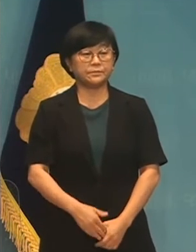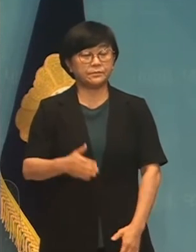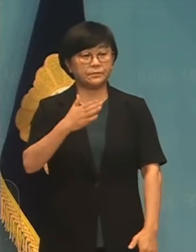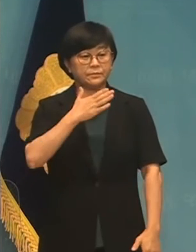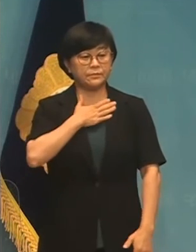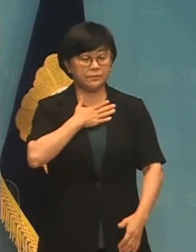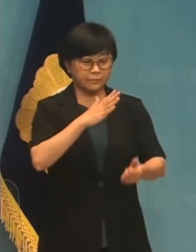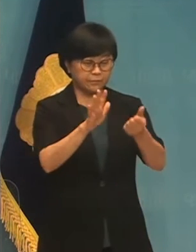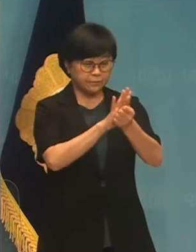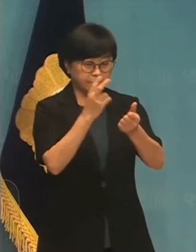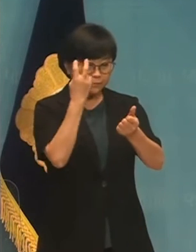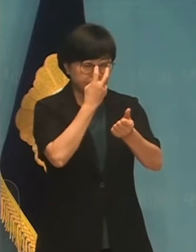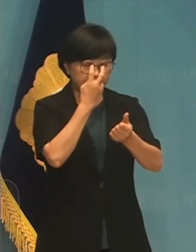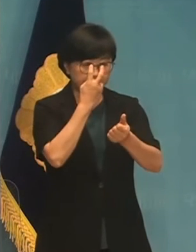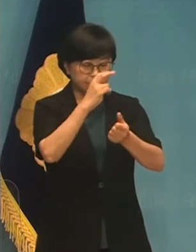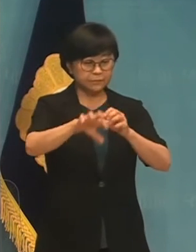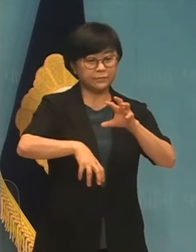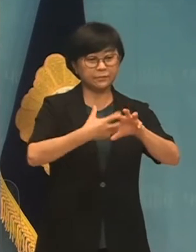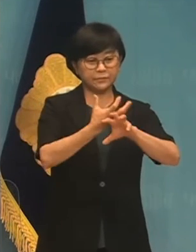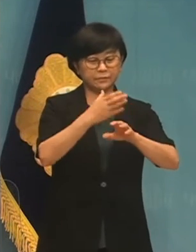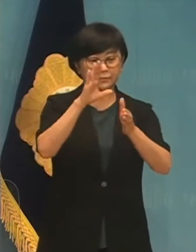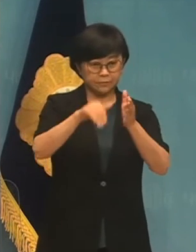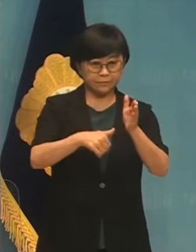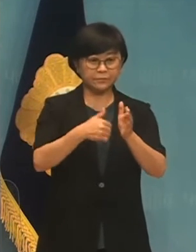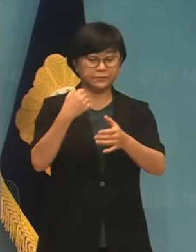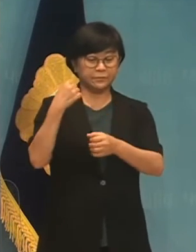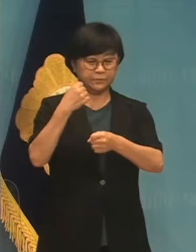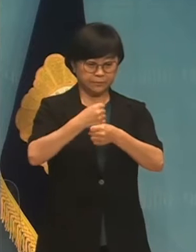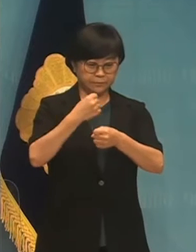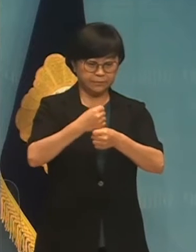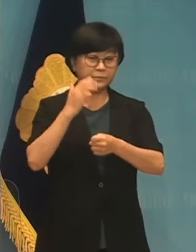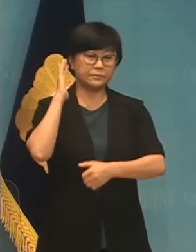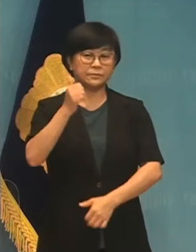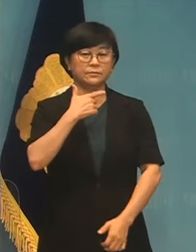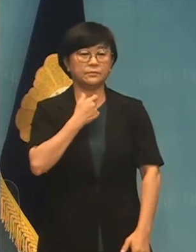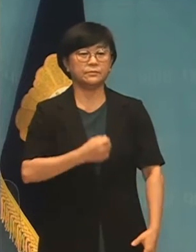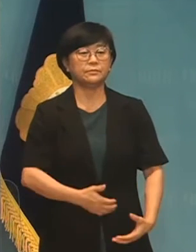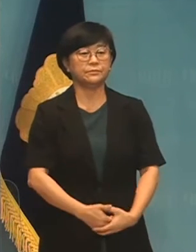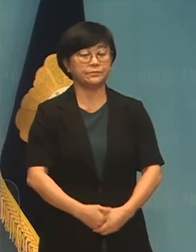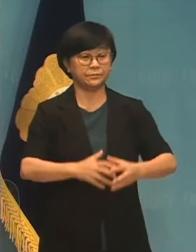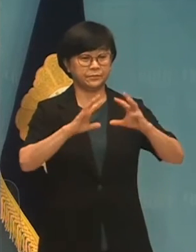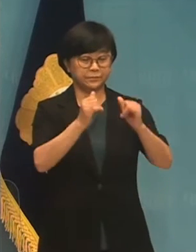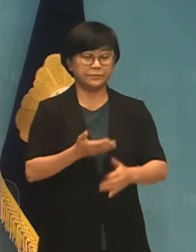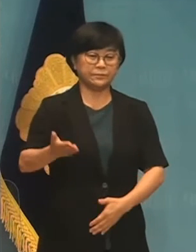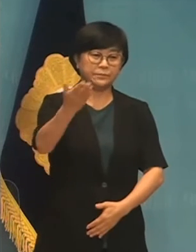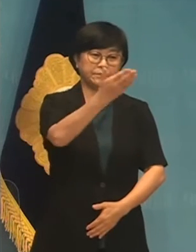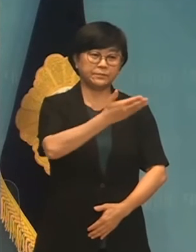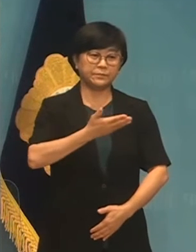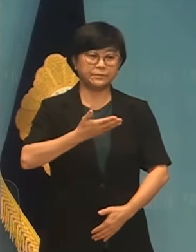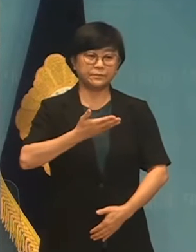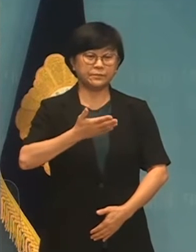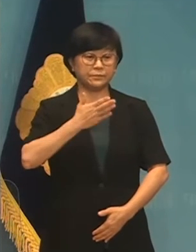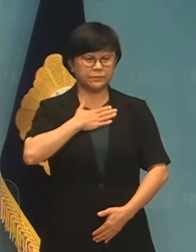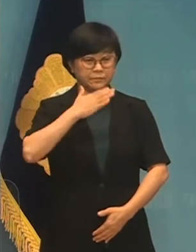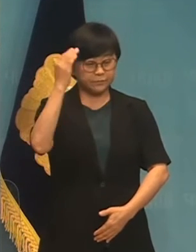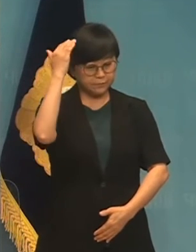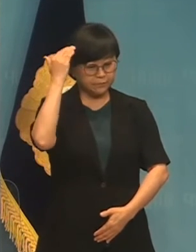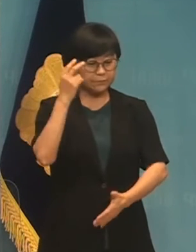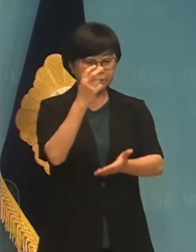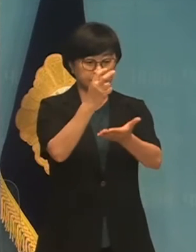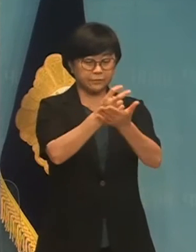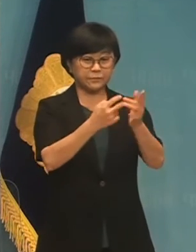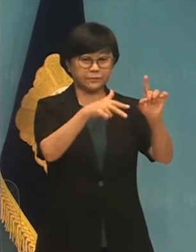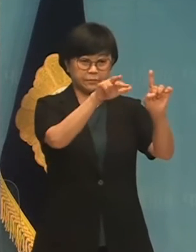저는 돌봄혁명 시대를 여는 돌봄 대통령이 되겠습니다. 국민 여러분, 저는 대한민국